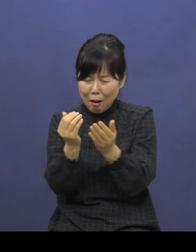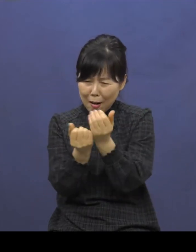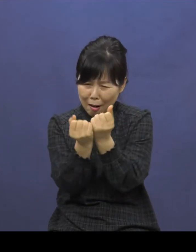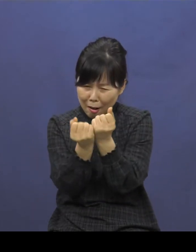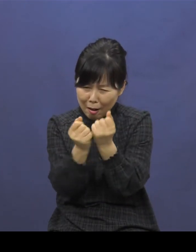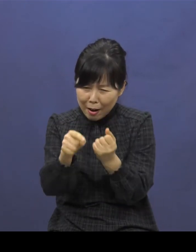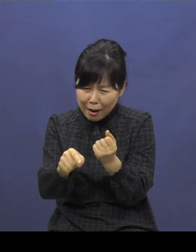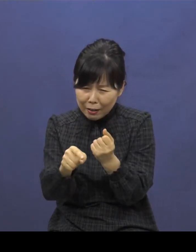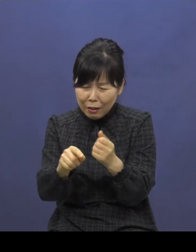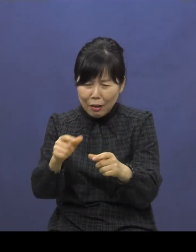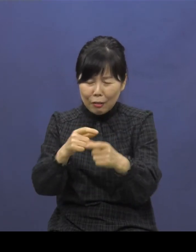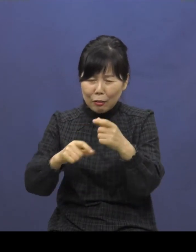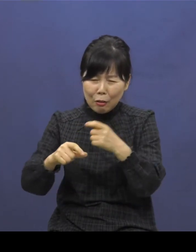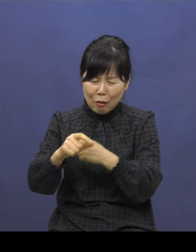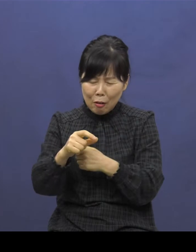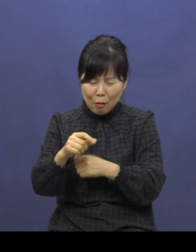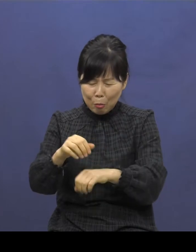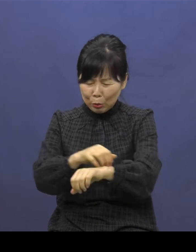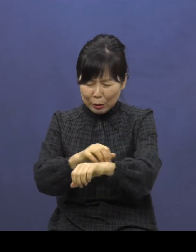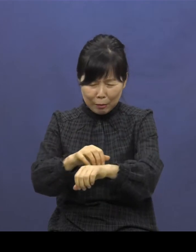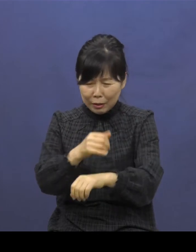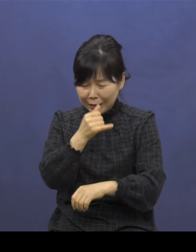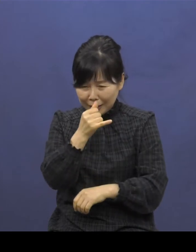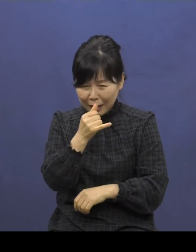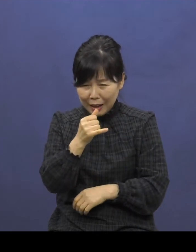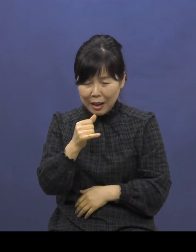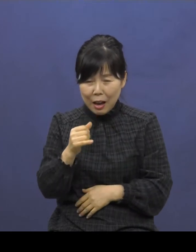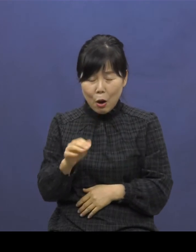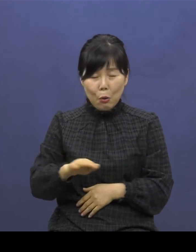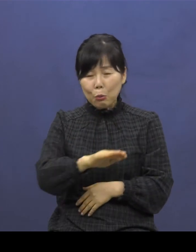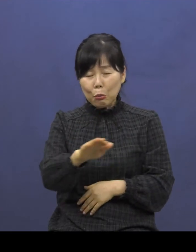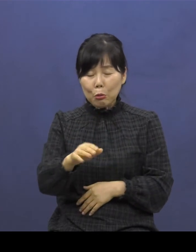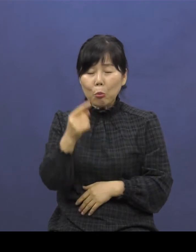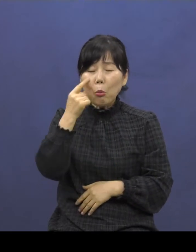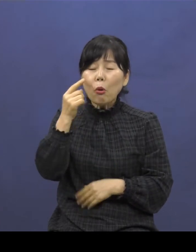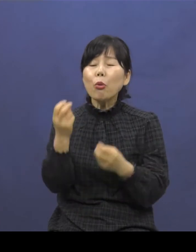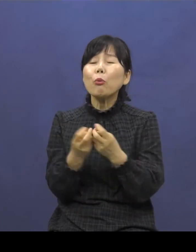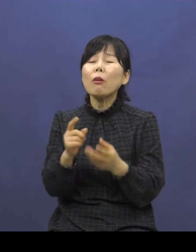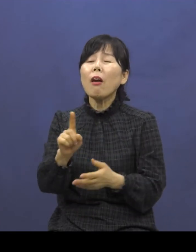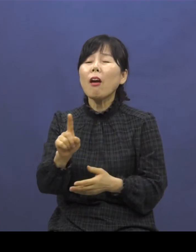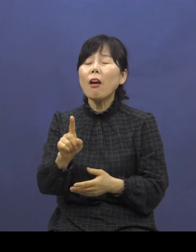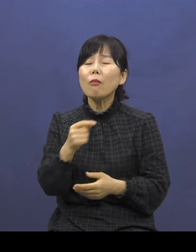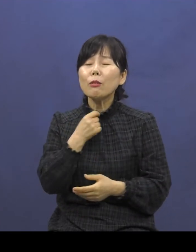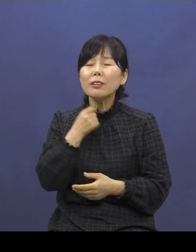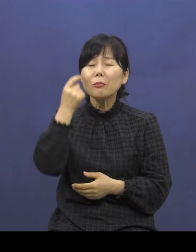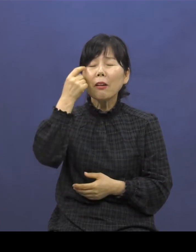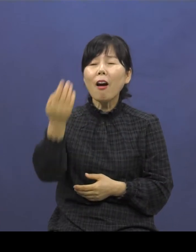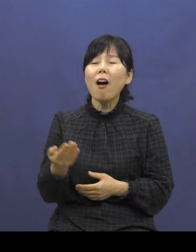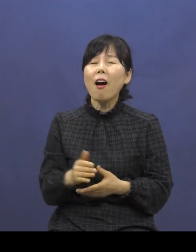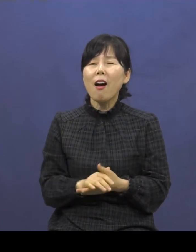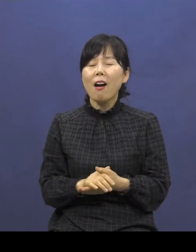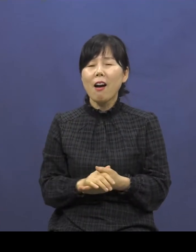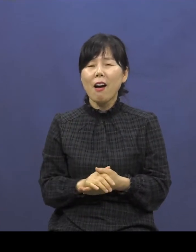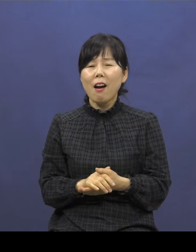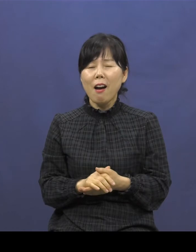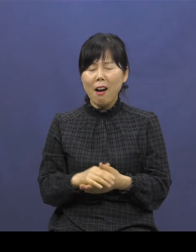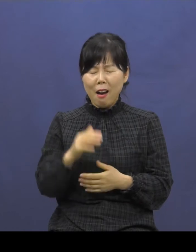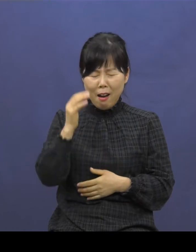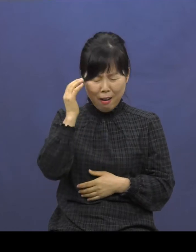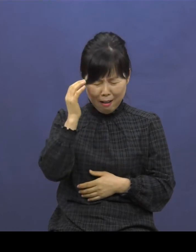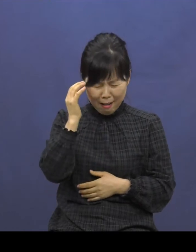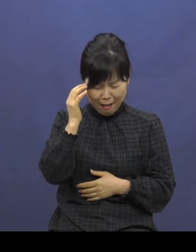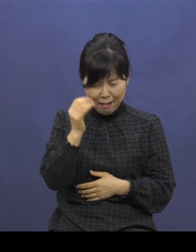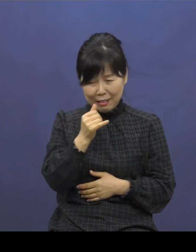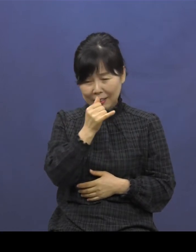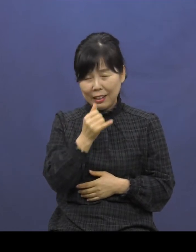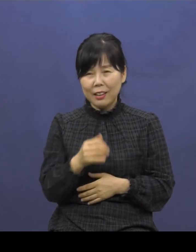어떤지 이해하는 게 고난이다, 정말 이렇게 생각하실 수도 있어요. 우리 보고 어떻게 하란 말이냐, 이런 상황에서 정말 헷갈린다,